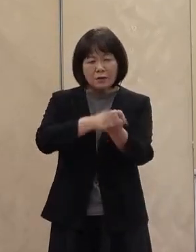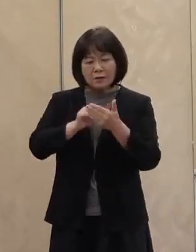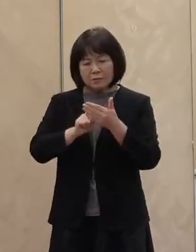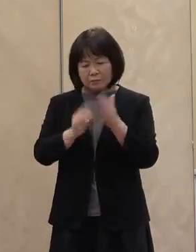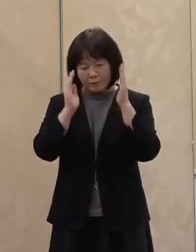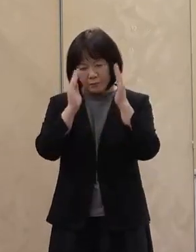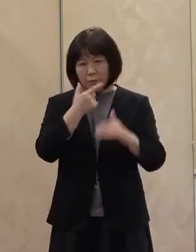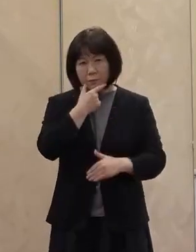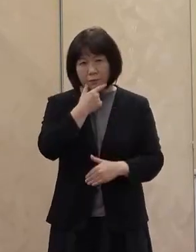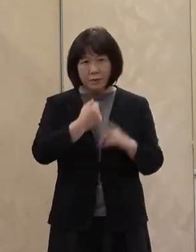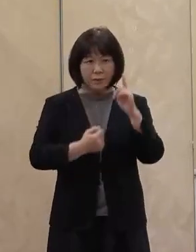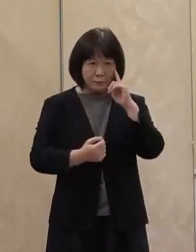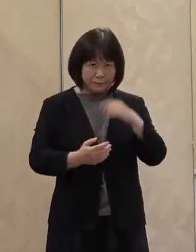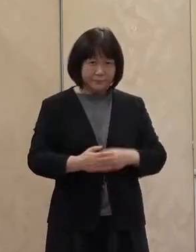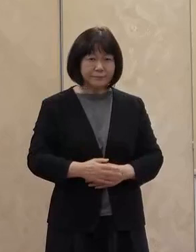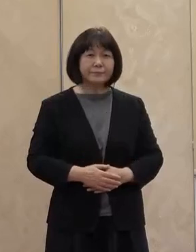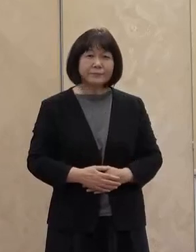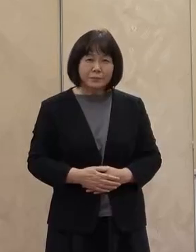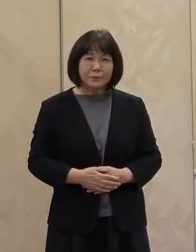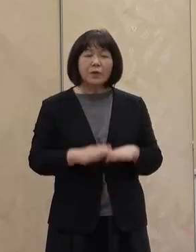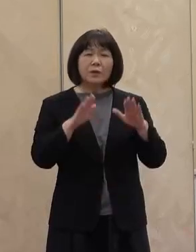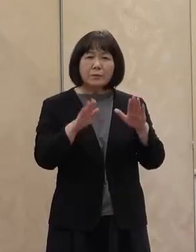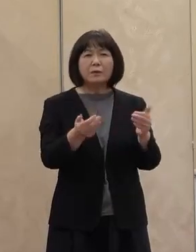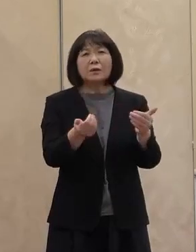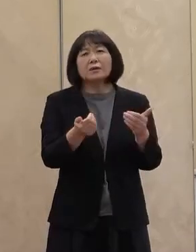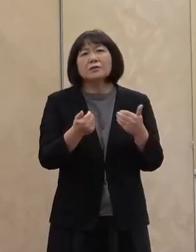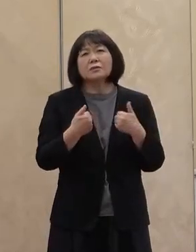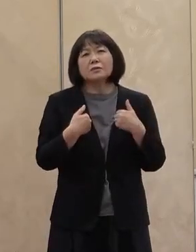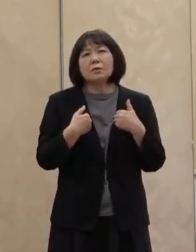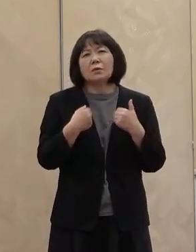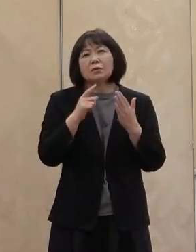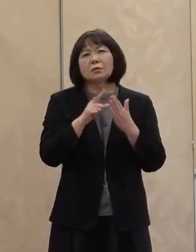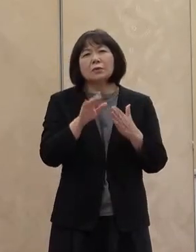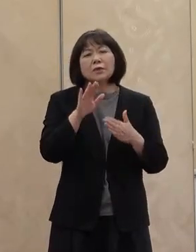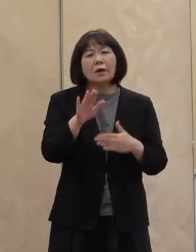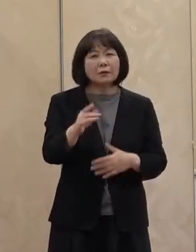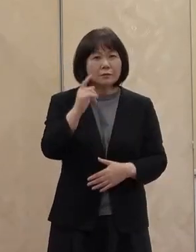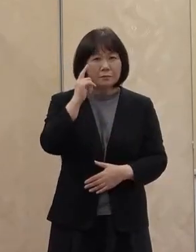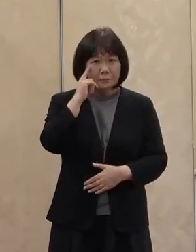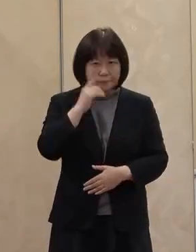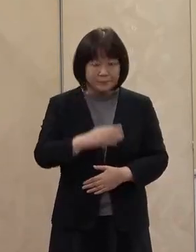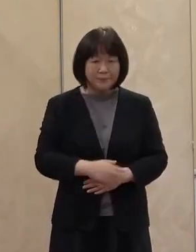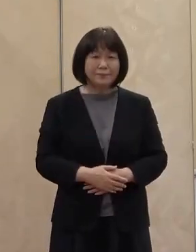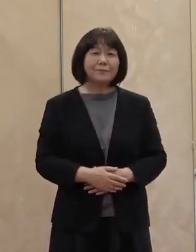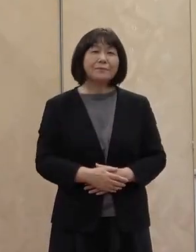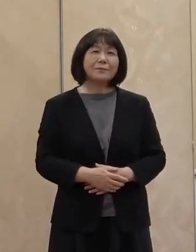たいと思ってますし、その時期だろうというふうに思っています。